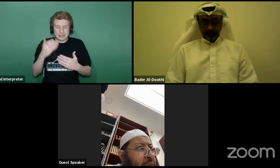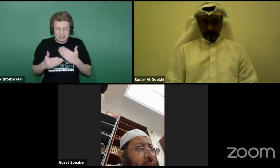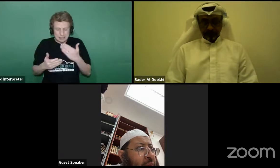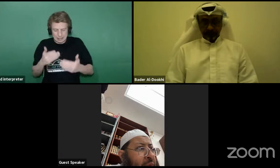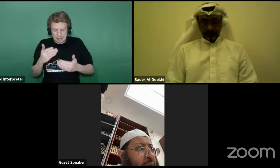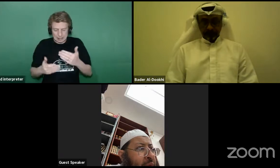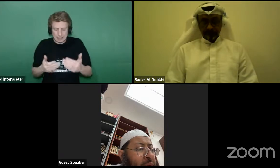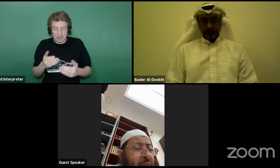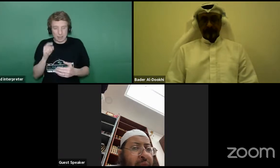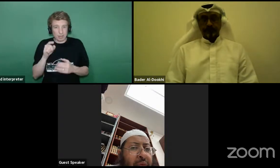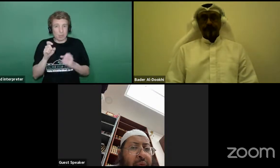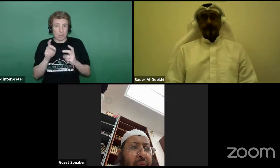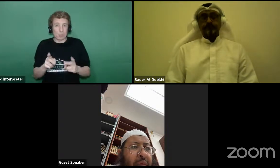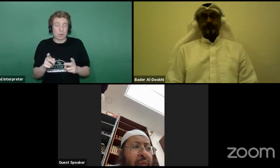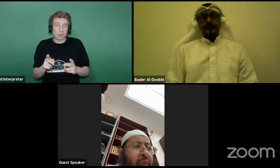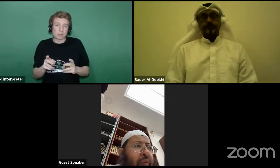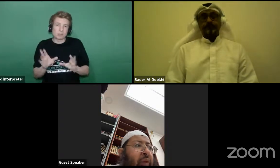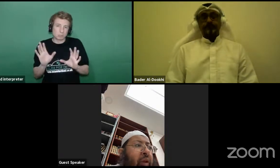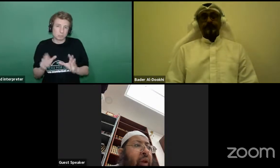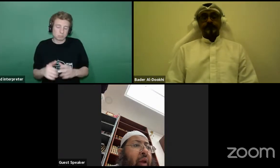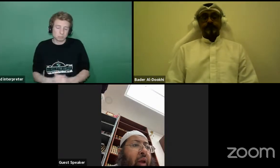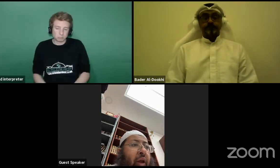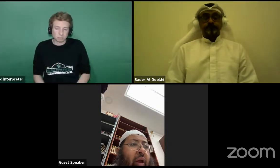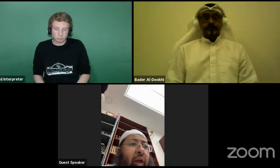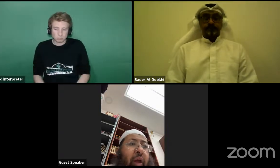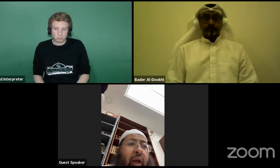in this manner. نعم شيخنا.